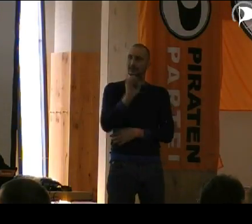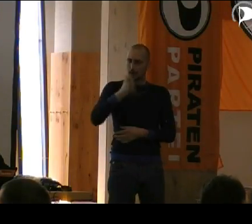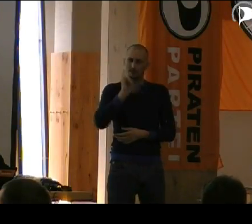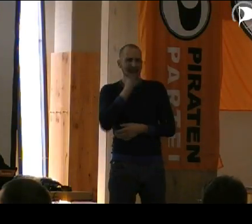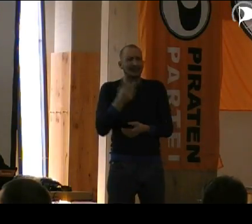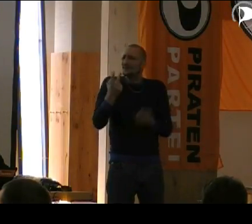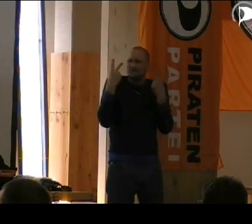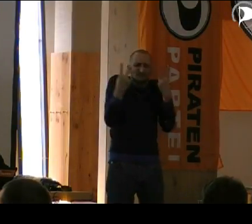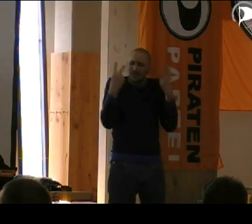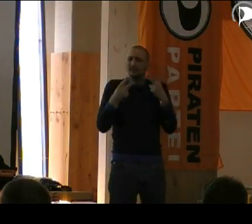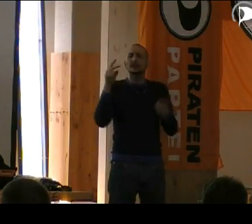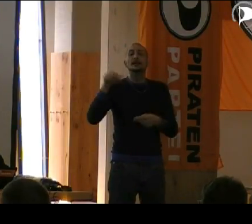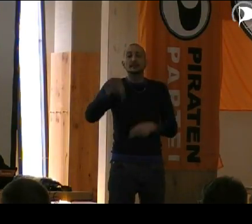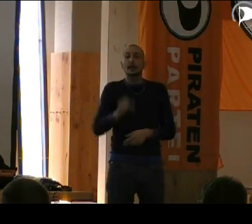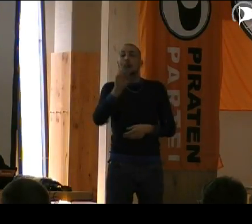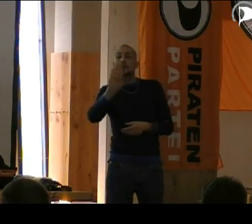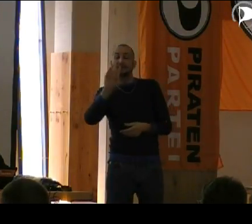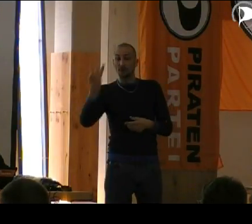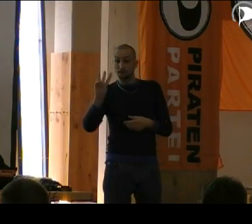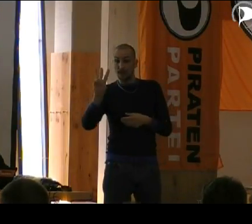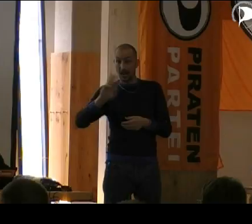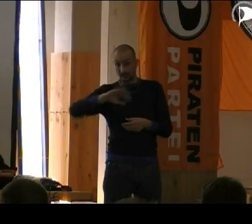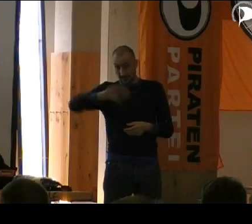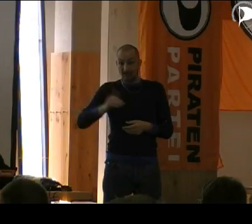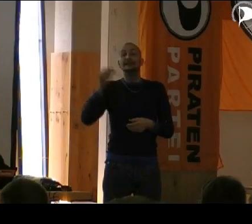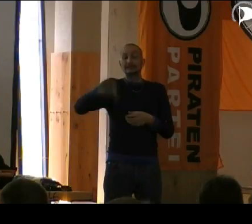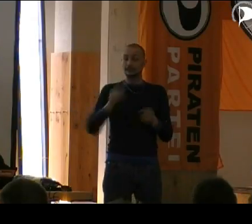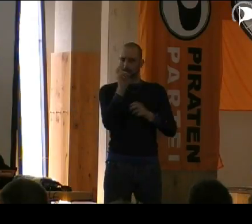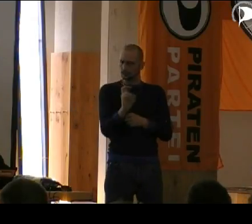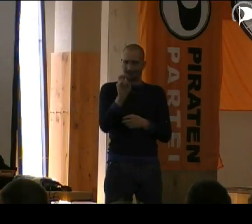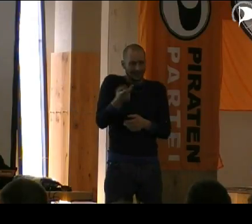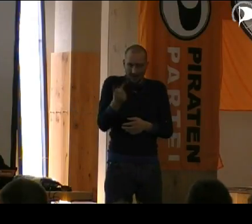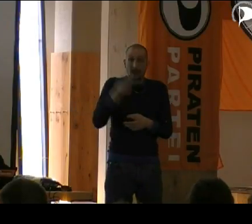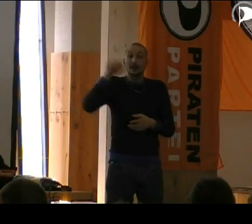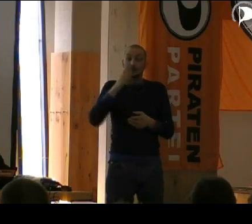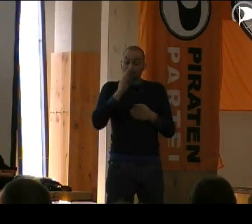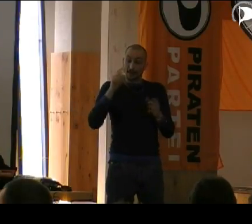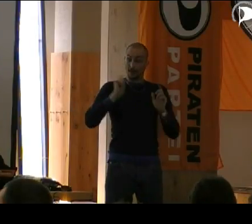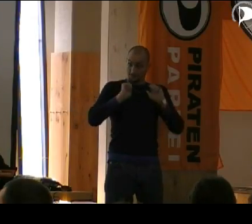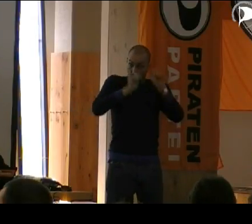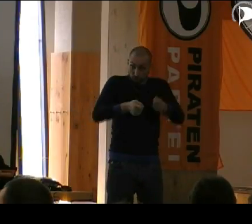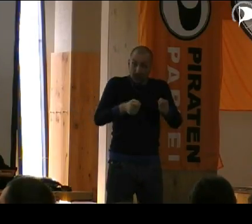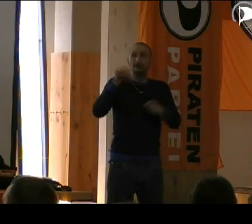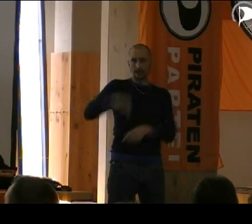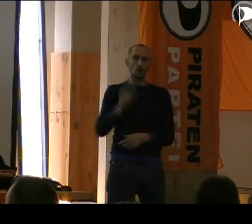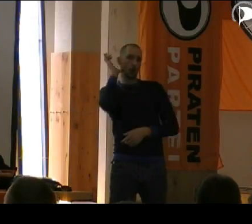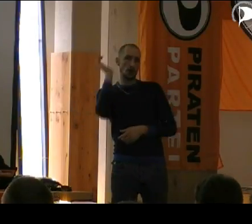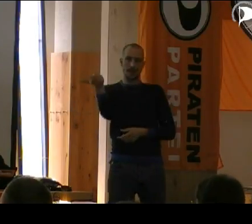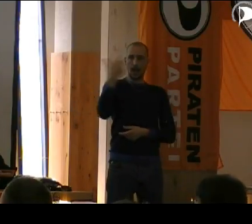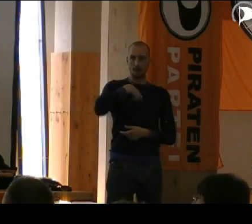wichtig ob wir im landtag von baden württemberg setzen wenn wir vorschläge gemacht werden die gehört wird uns kleine